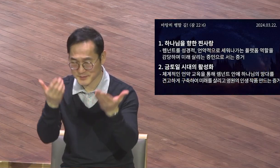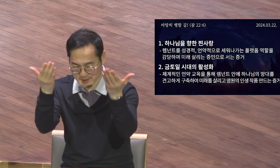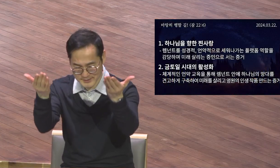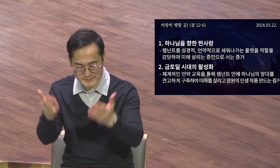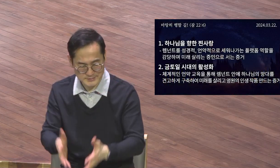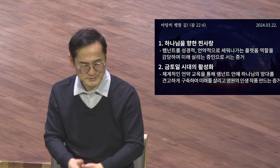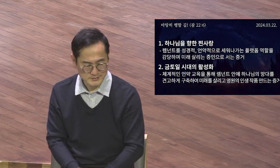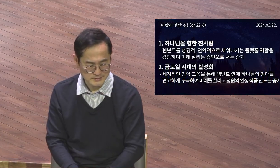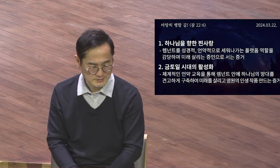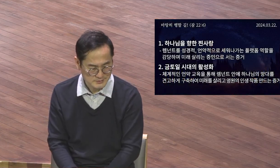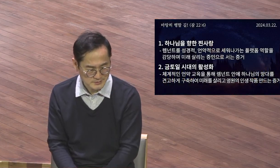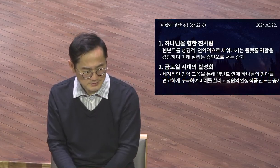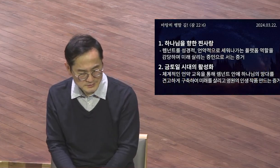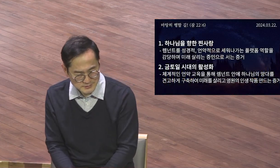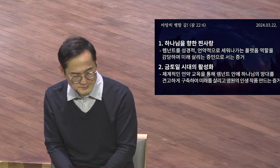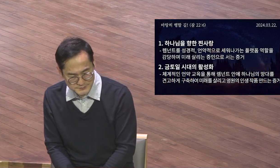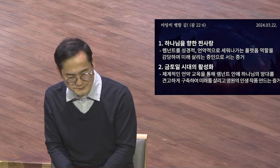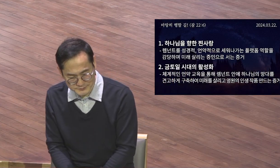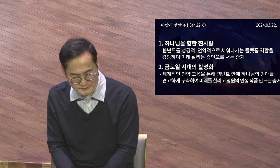주여